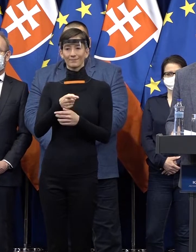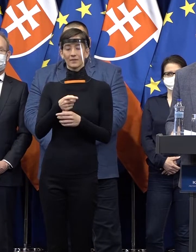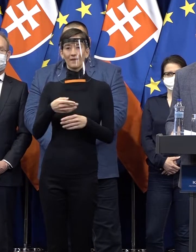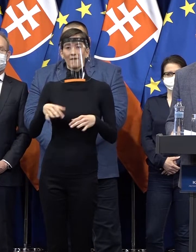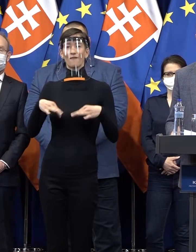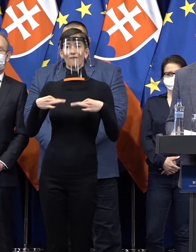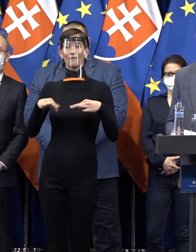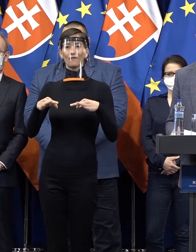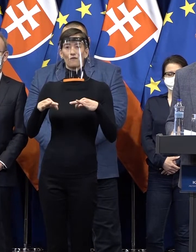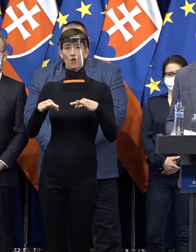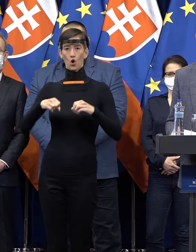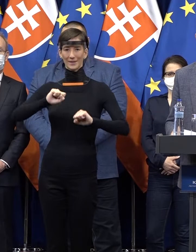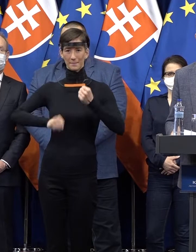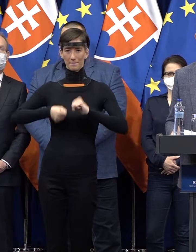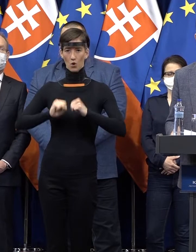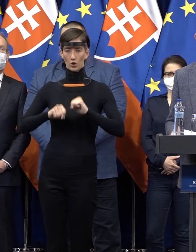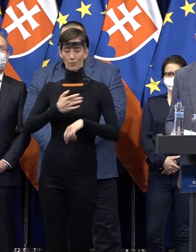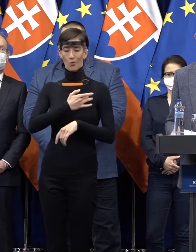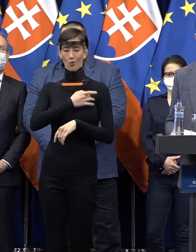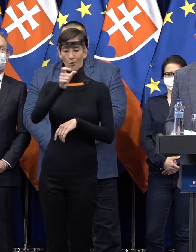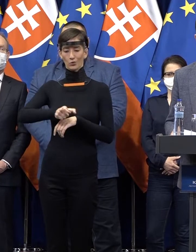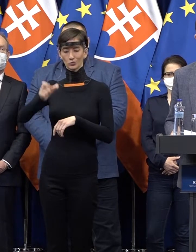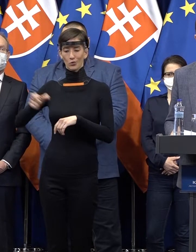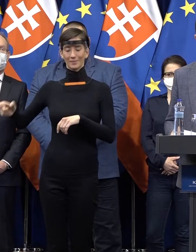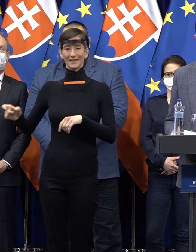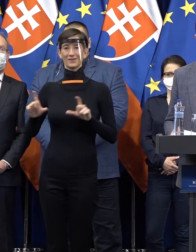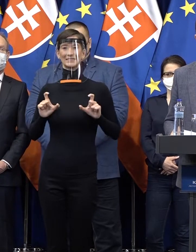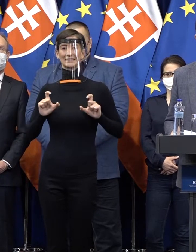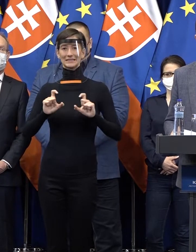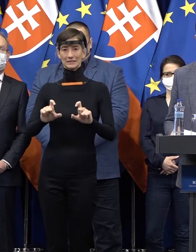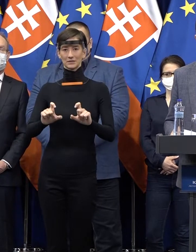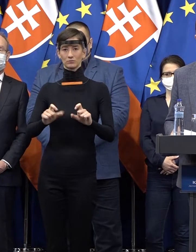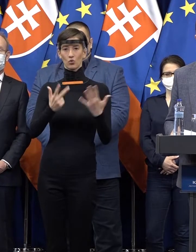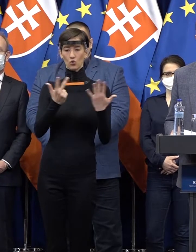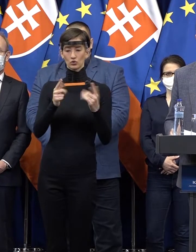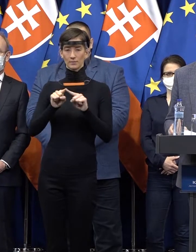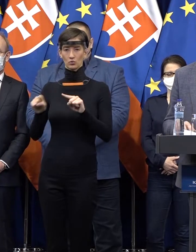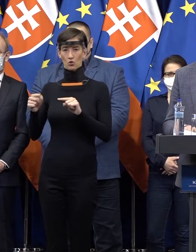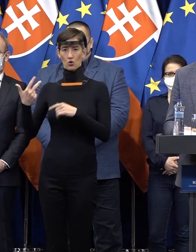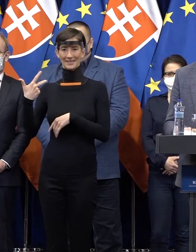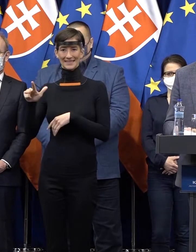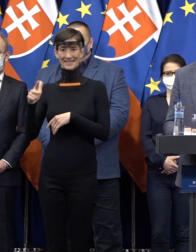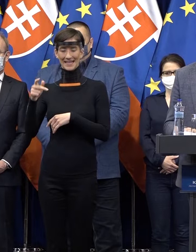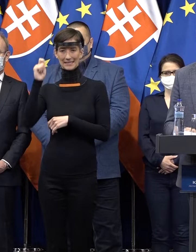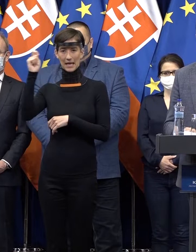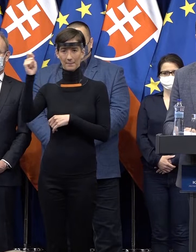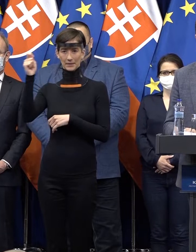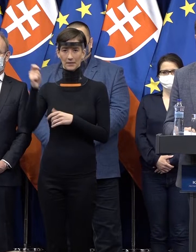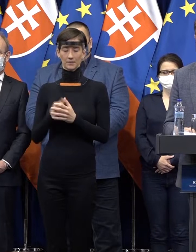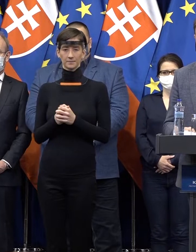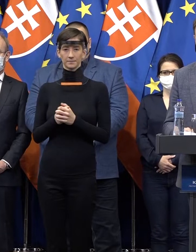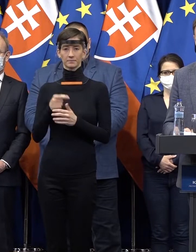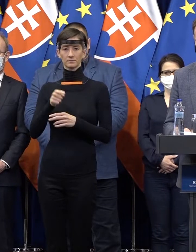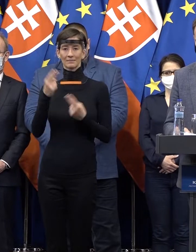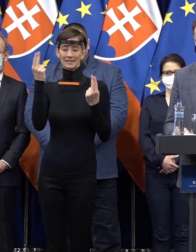od 8. apríla do 13. apríla s výnimkou obvyklé cesty do